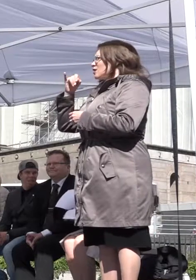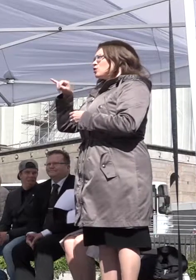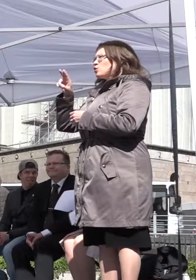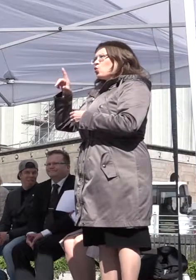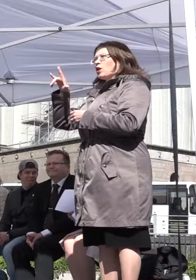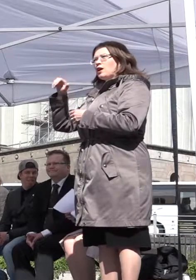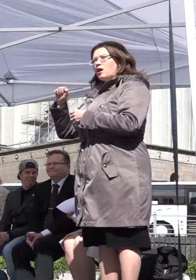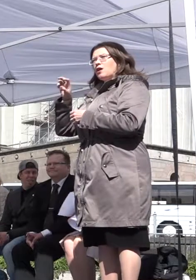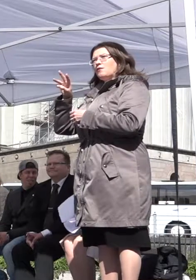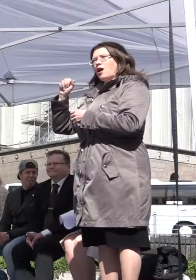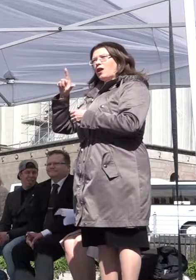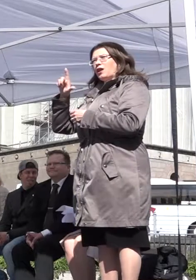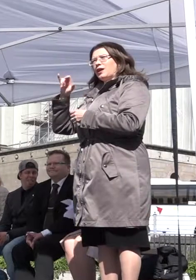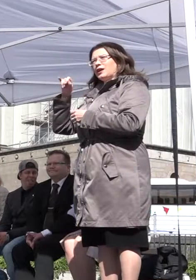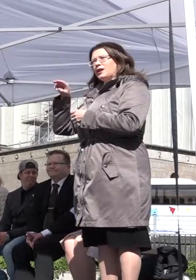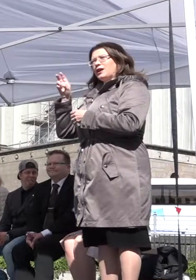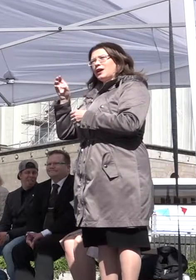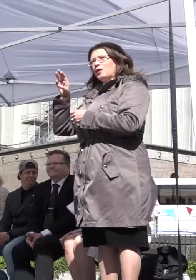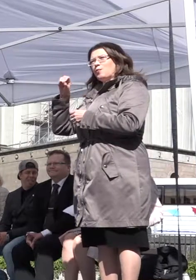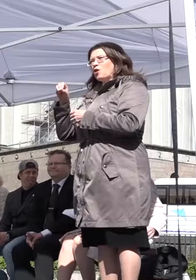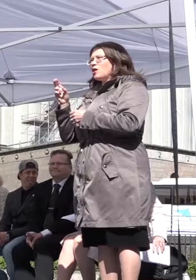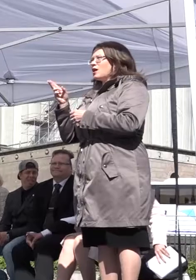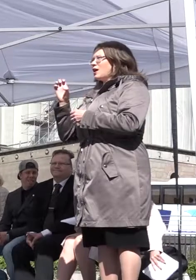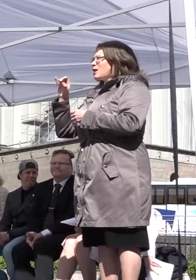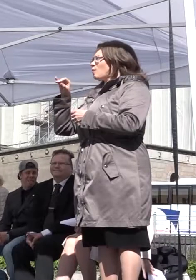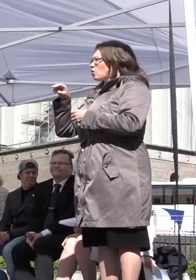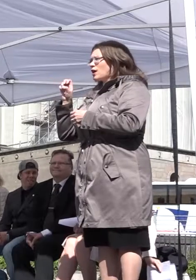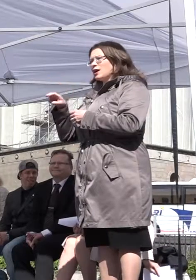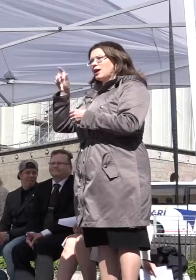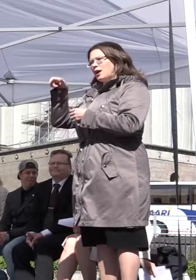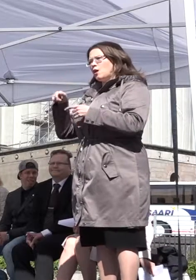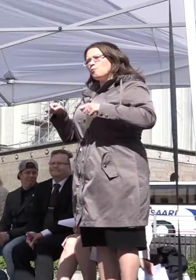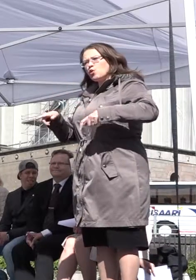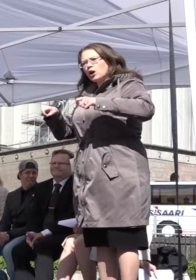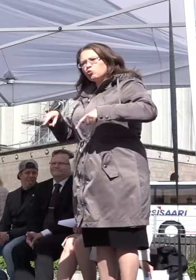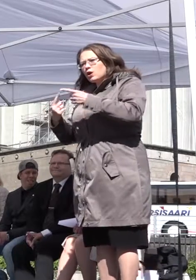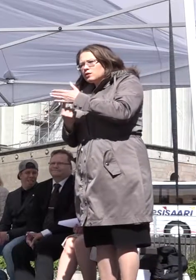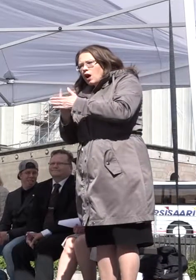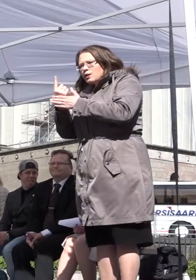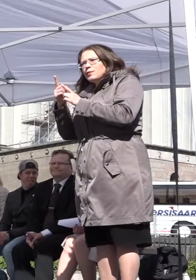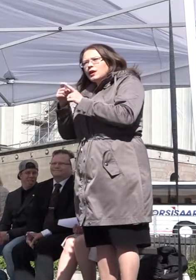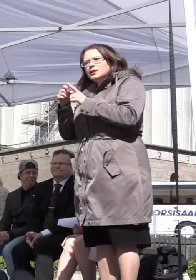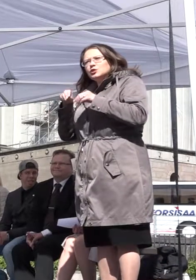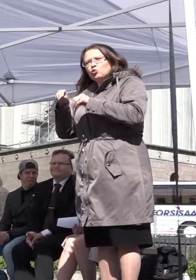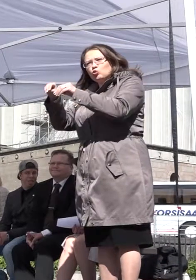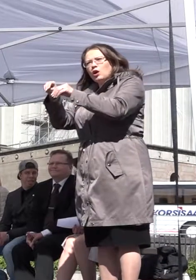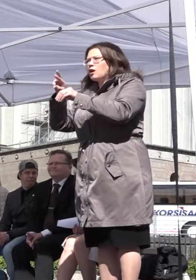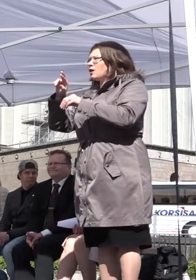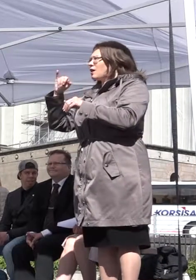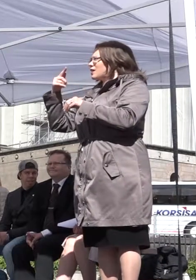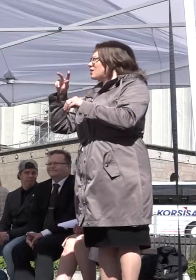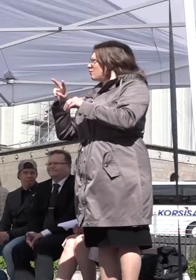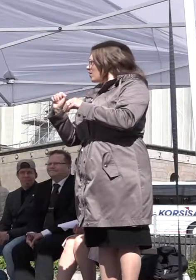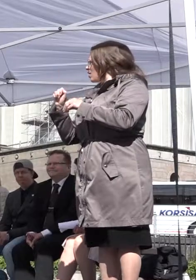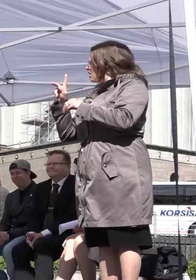YK:n sopimuksen voimaanastumisen kunniaksi pyörätuolin taimia yhdessä Ritva Carlssonin kanssa. Jenni-Julia